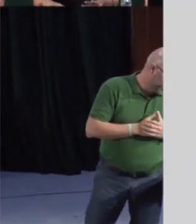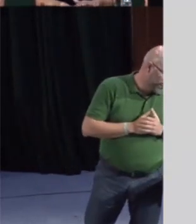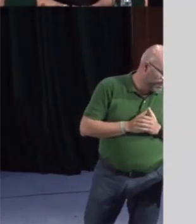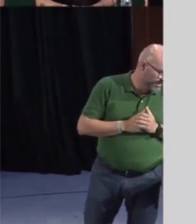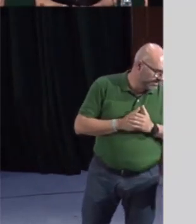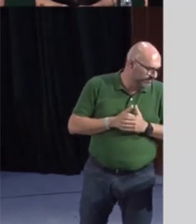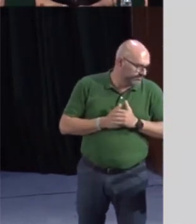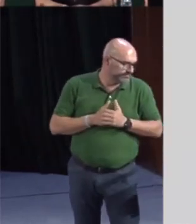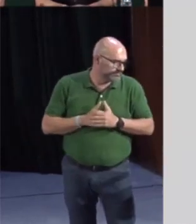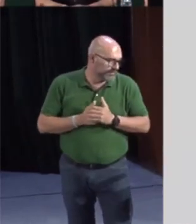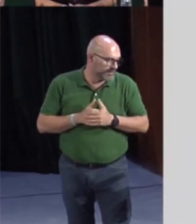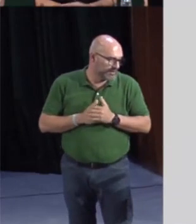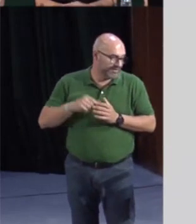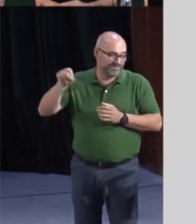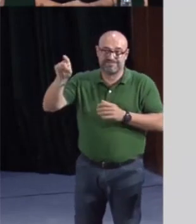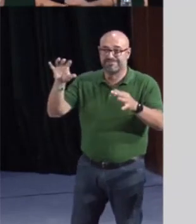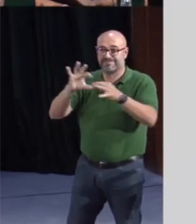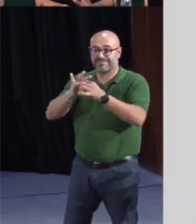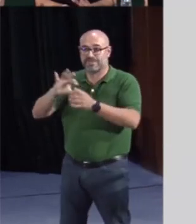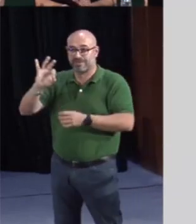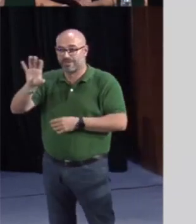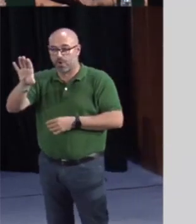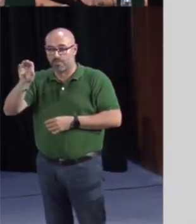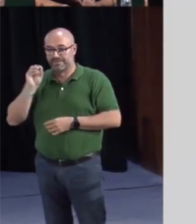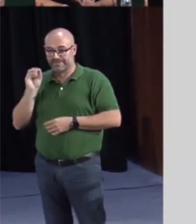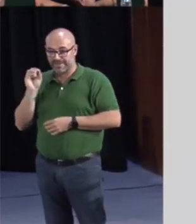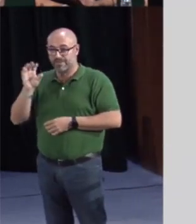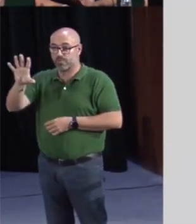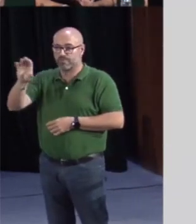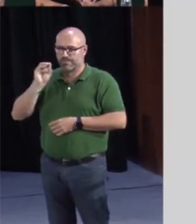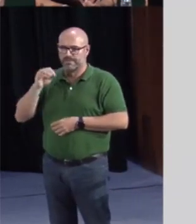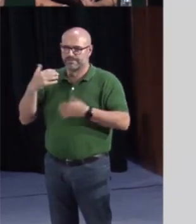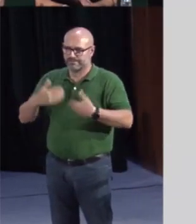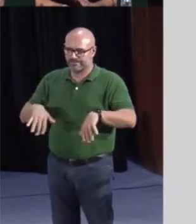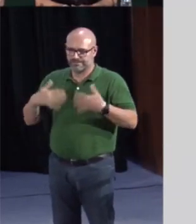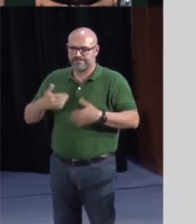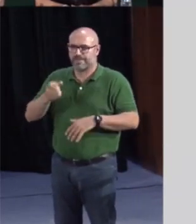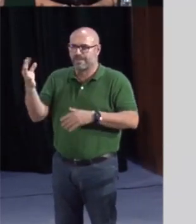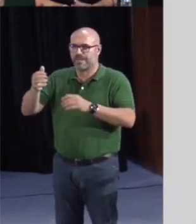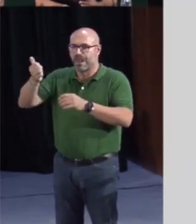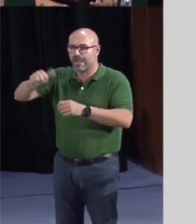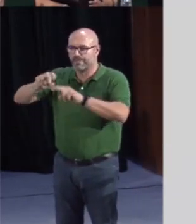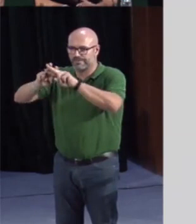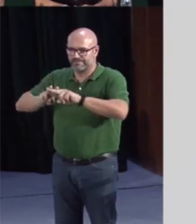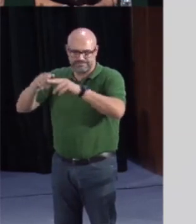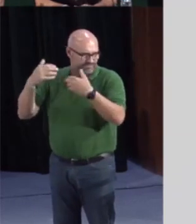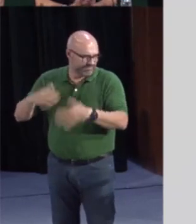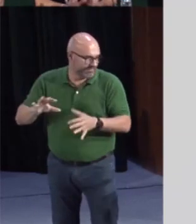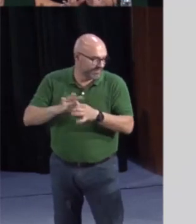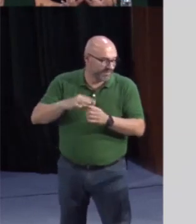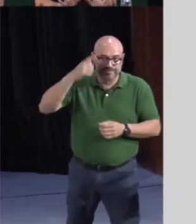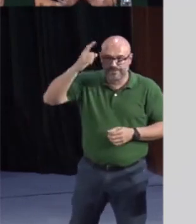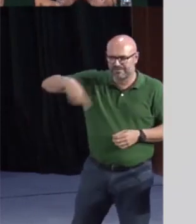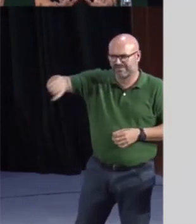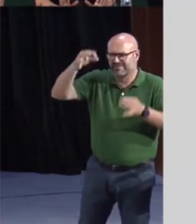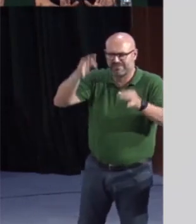las 3 competencias de la Fundación CNSE y vamos a proponeros o vamos a exponer nuestro modelo de evaluación de la lengua de signos en